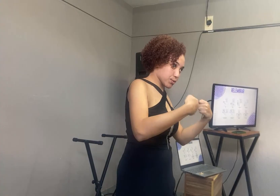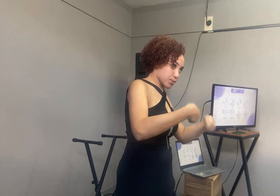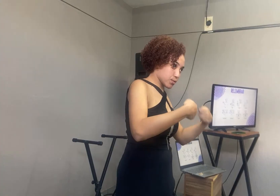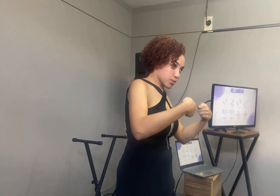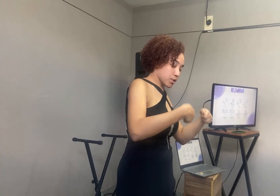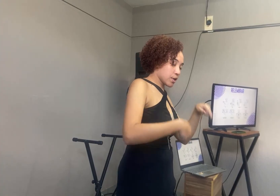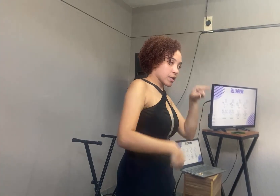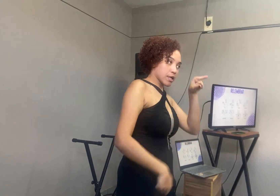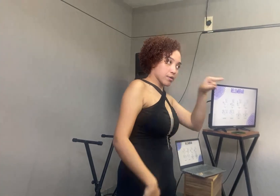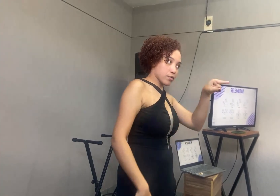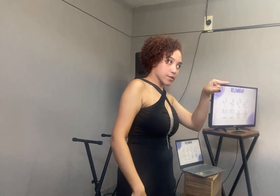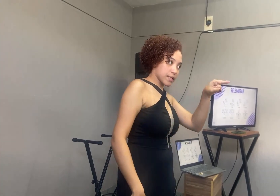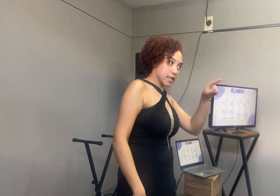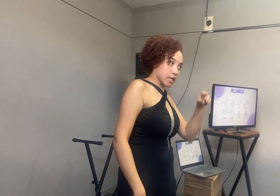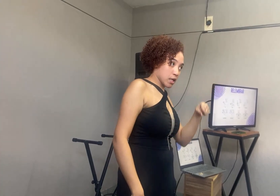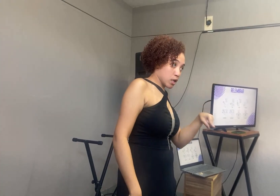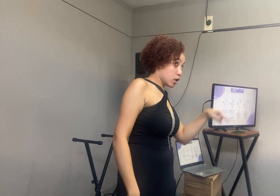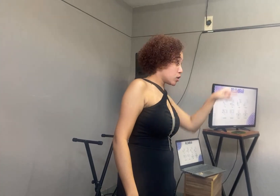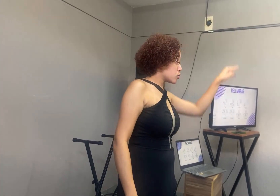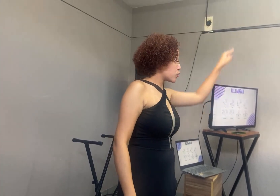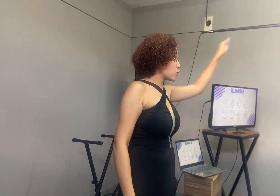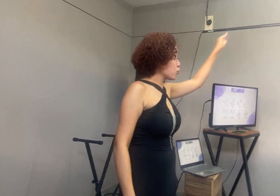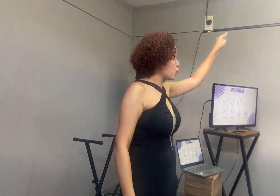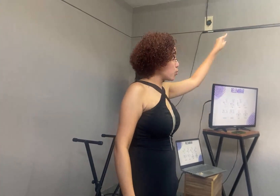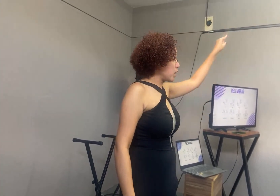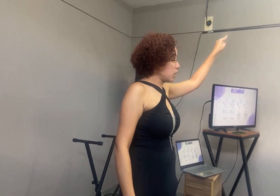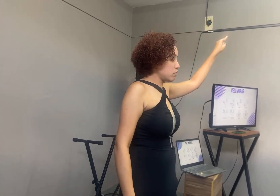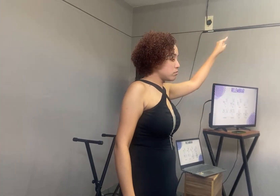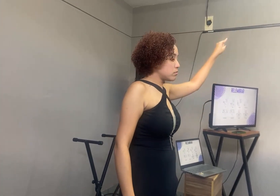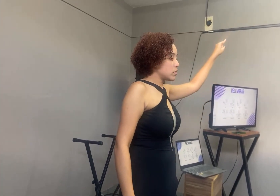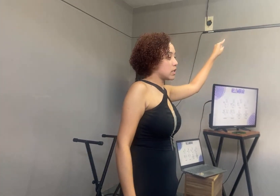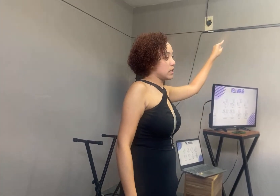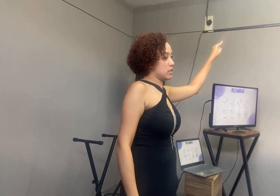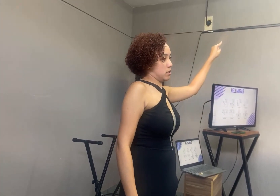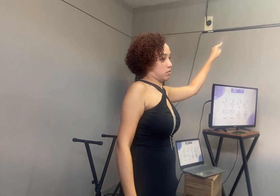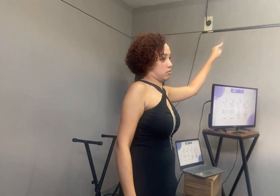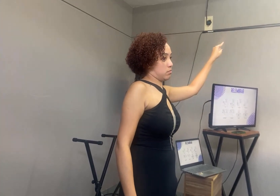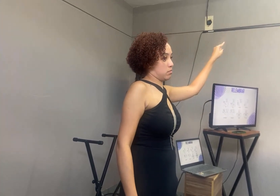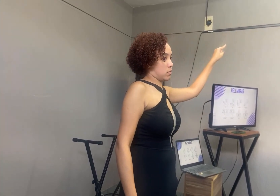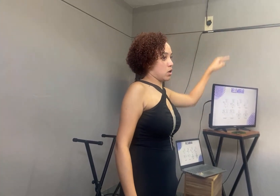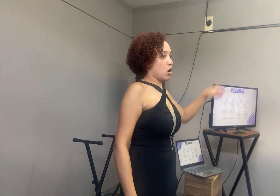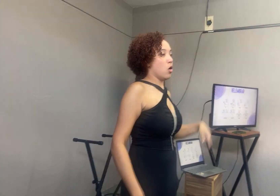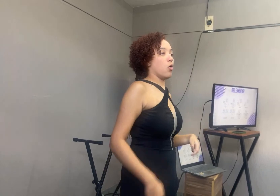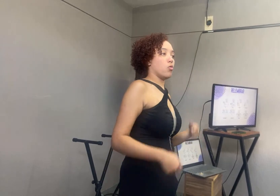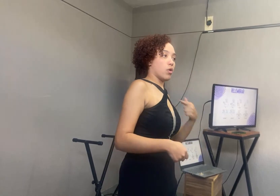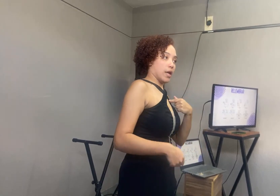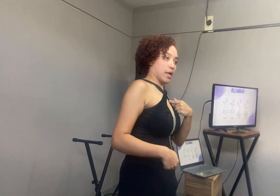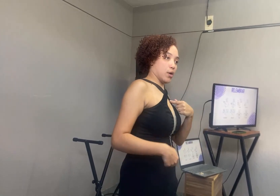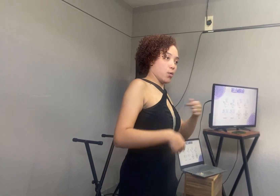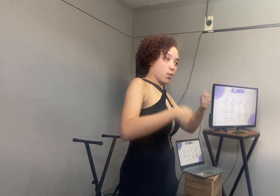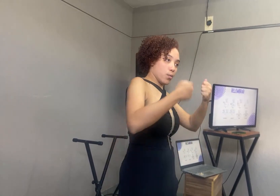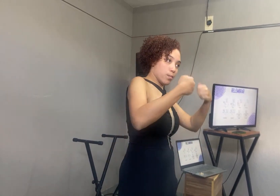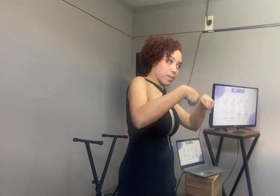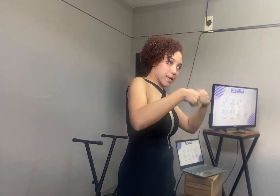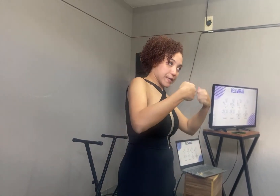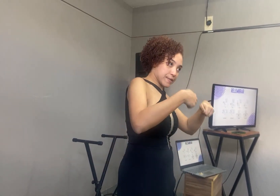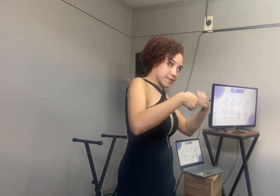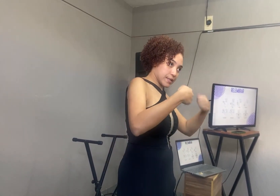preciso que você suba lá em cima. Ou eu